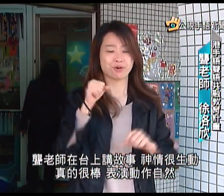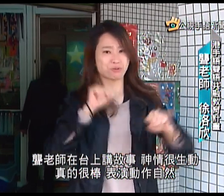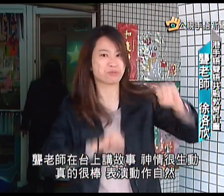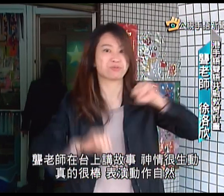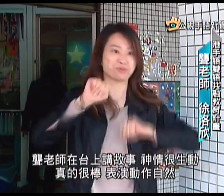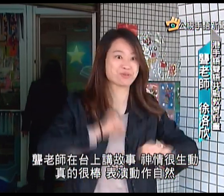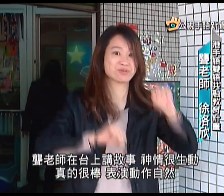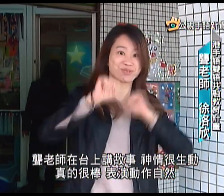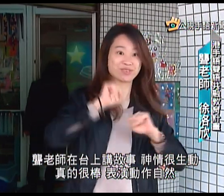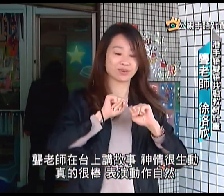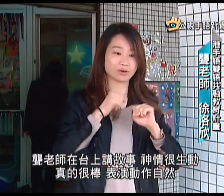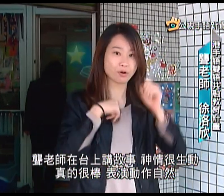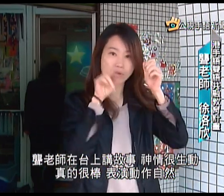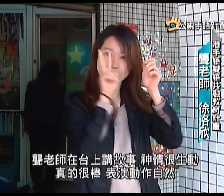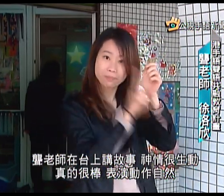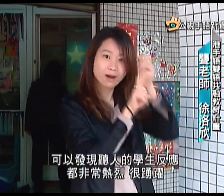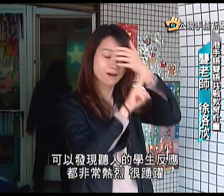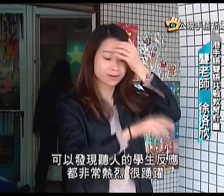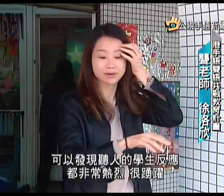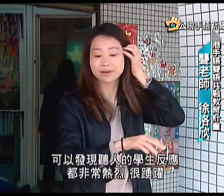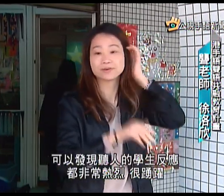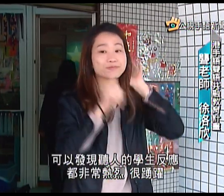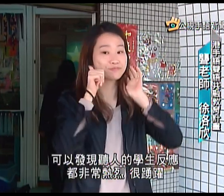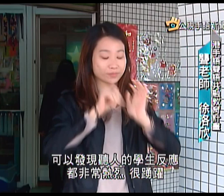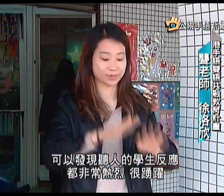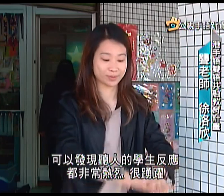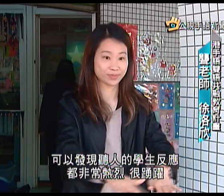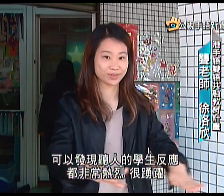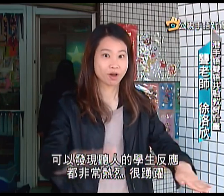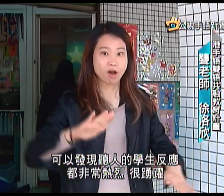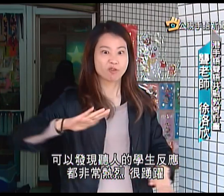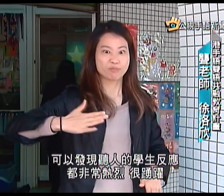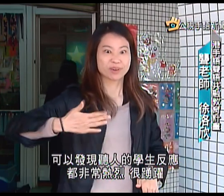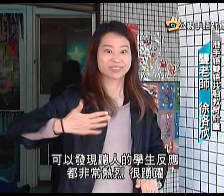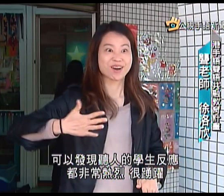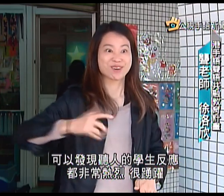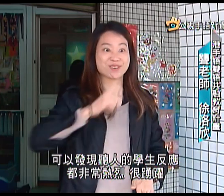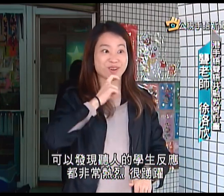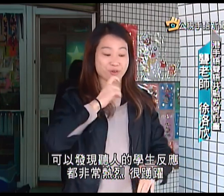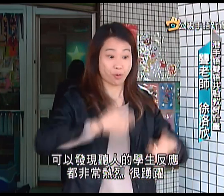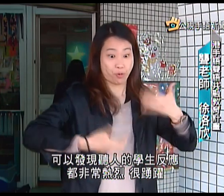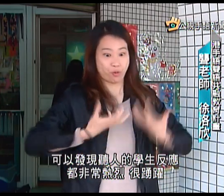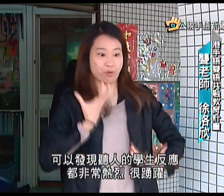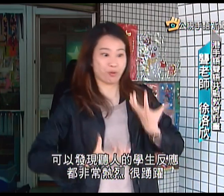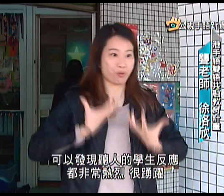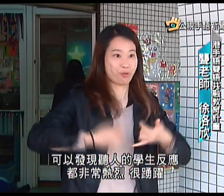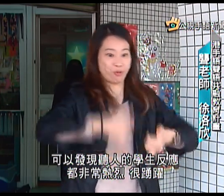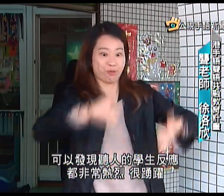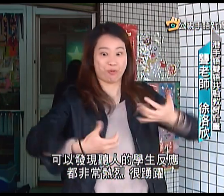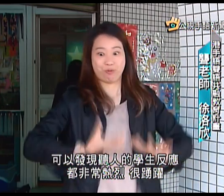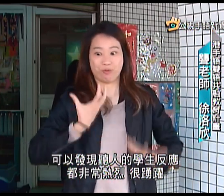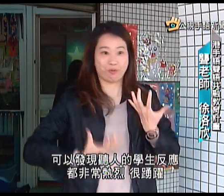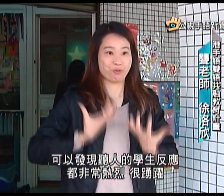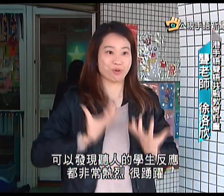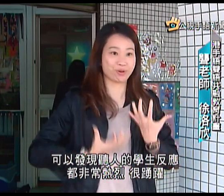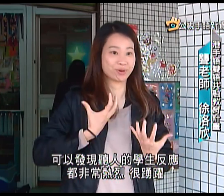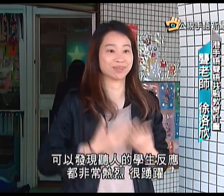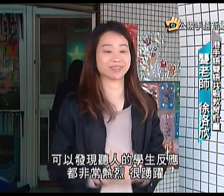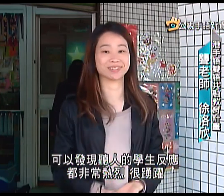表演动作自然，可以发现听人的学生反应都非常的热烈，很踊跃。